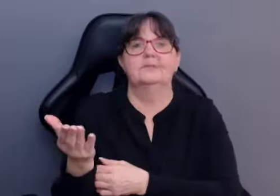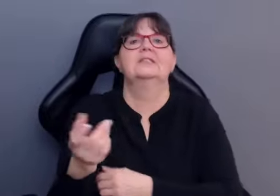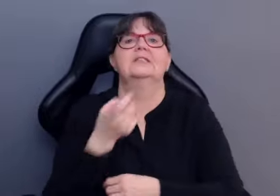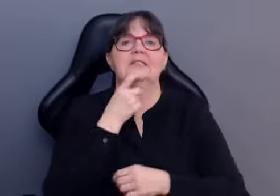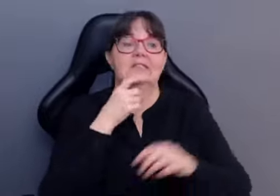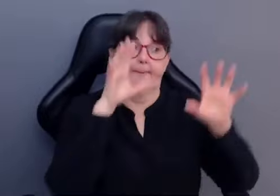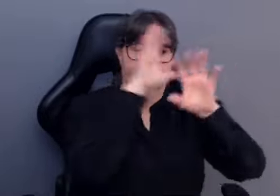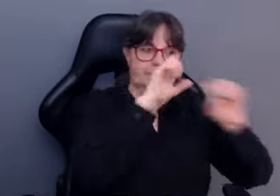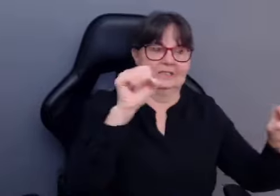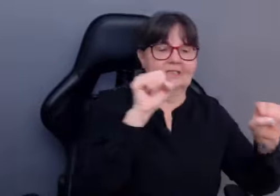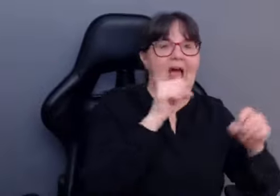président d'élection.